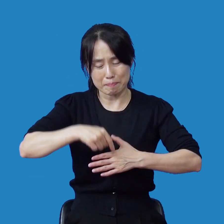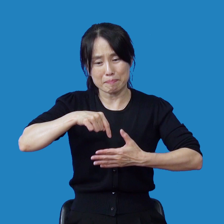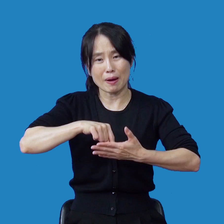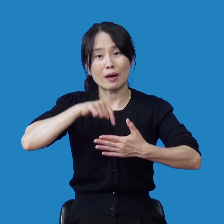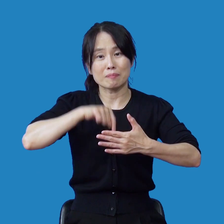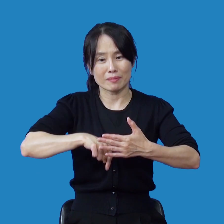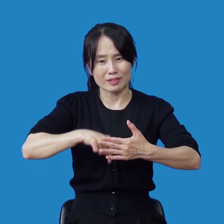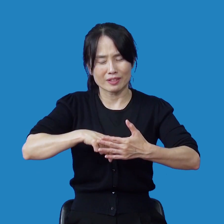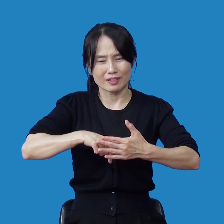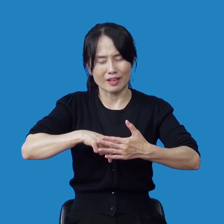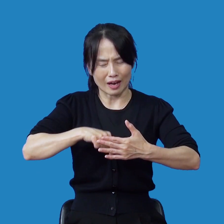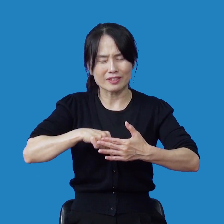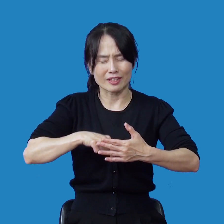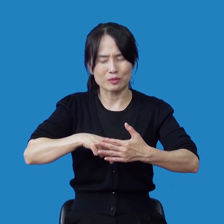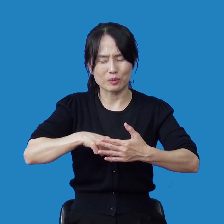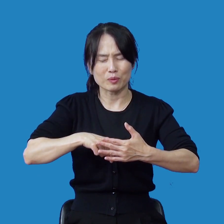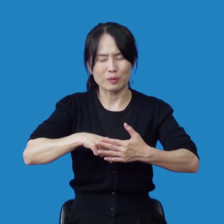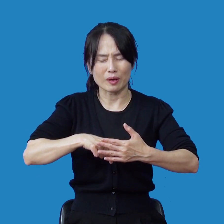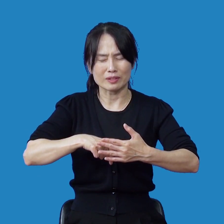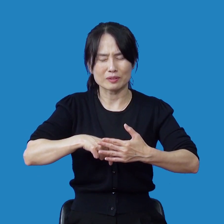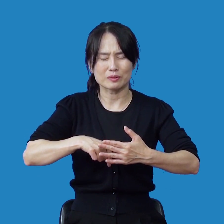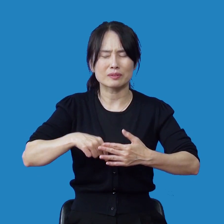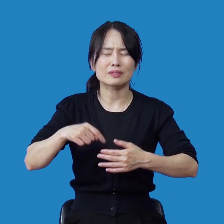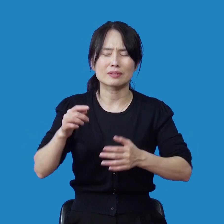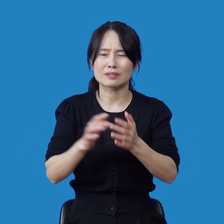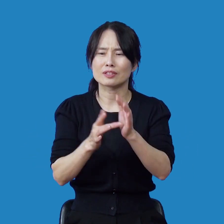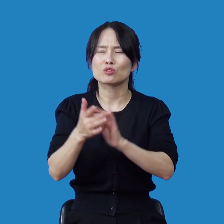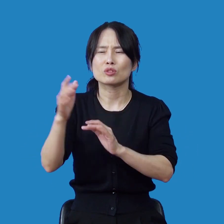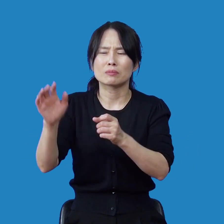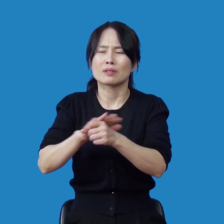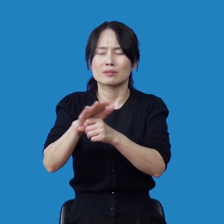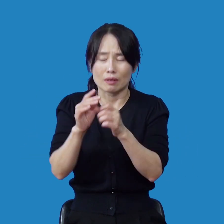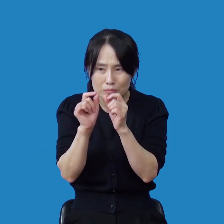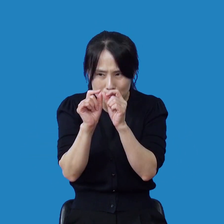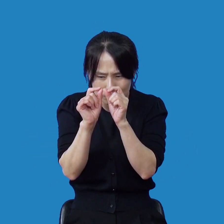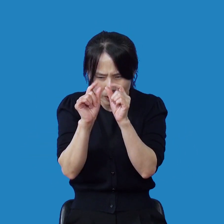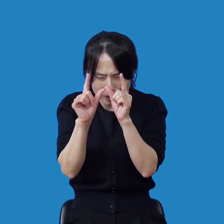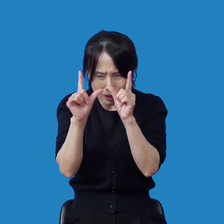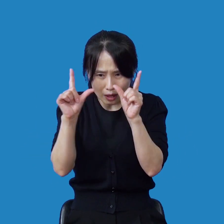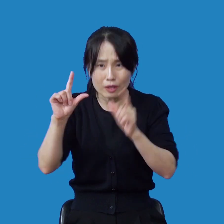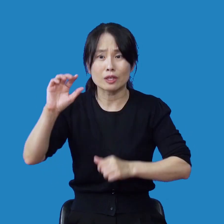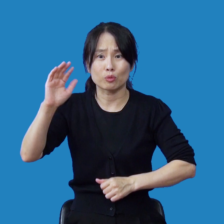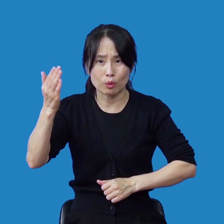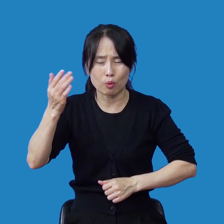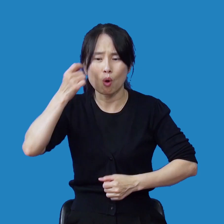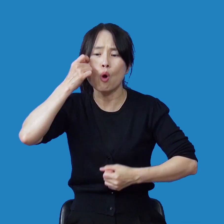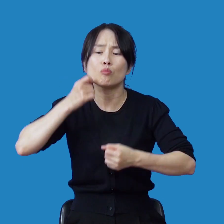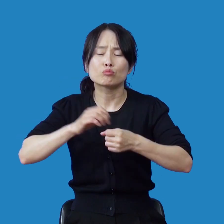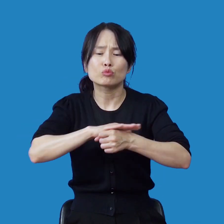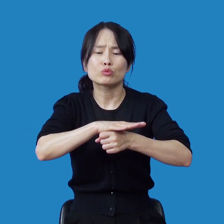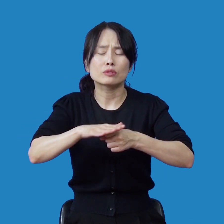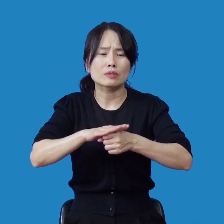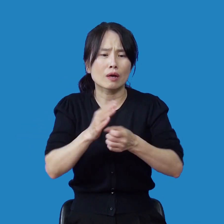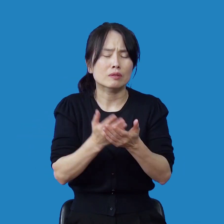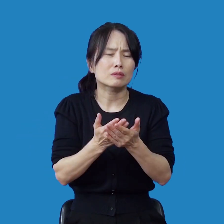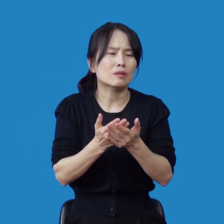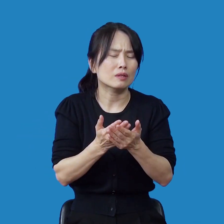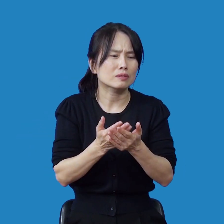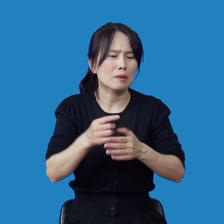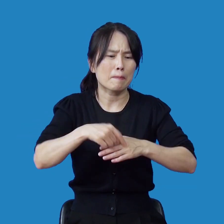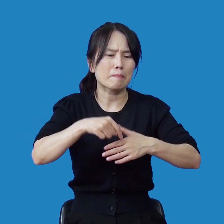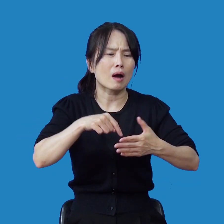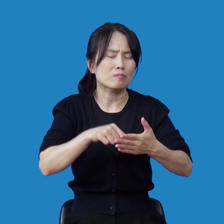속에도 연민의 정이 샘솟기 시작합니다. 다른 불쌍한 영혼을 안아줄 힘이 생깁니다.